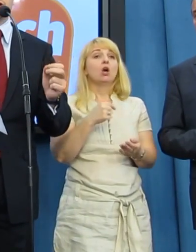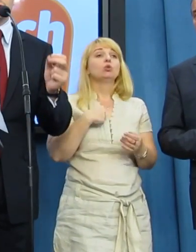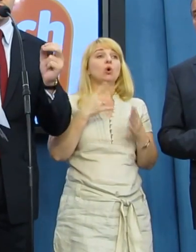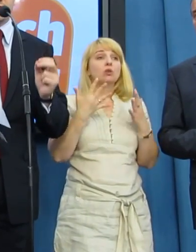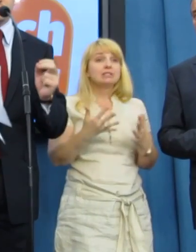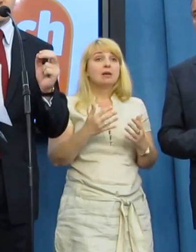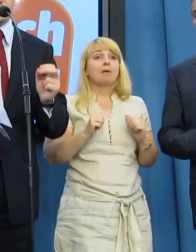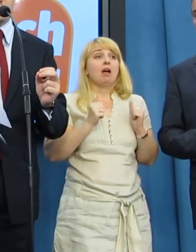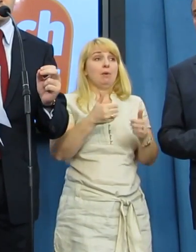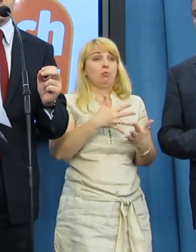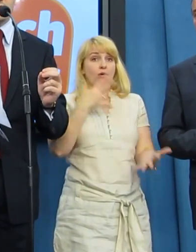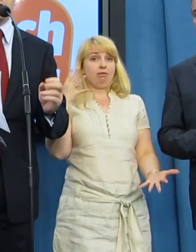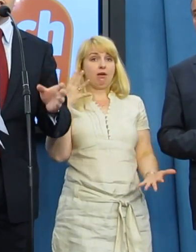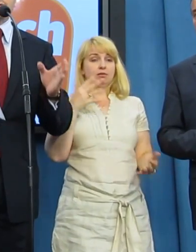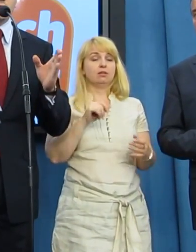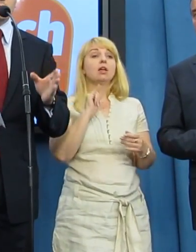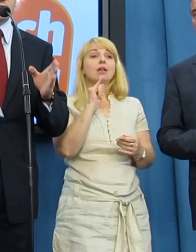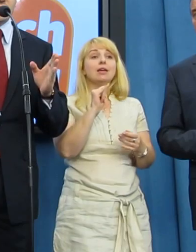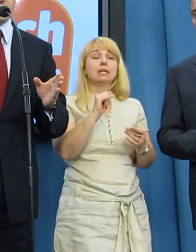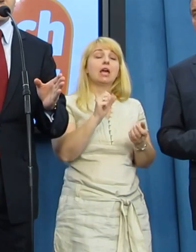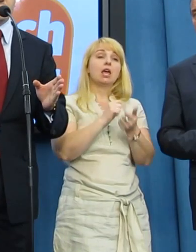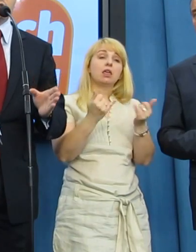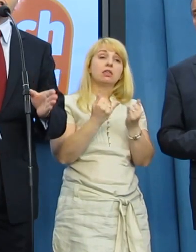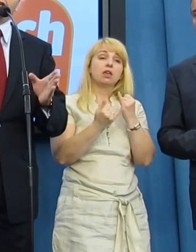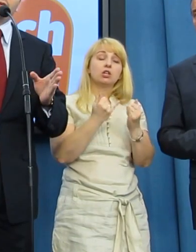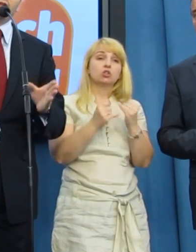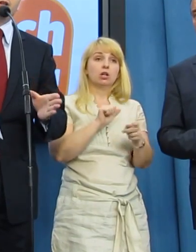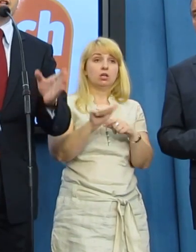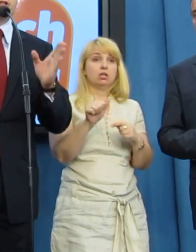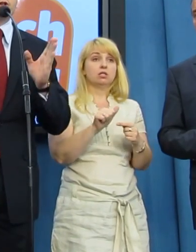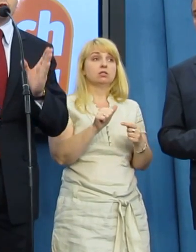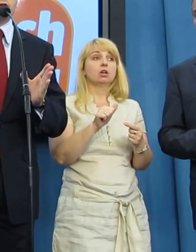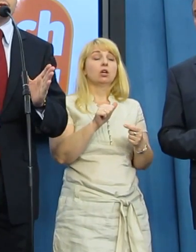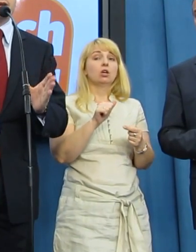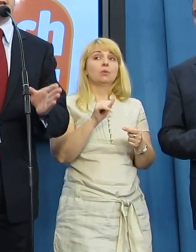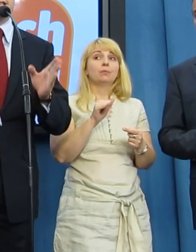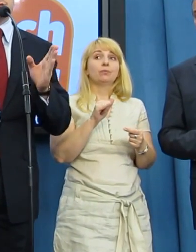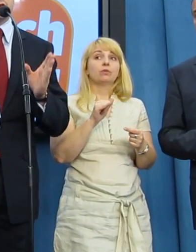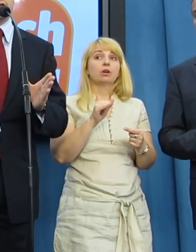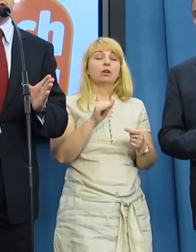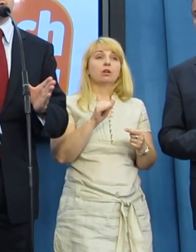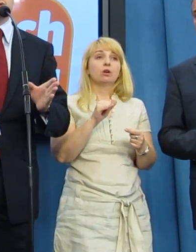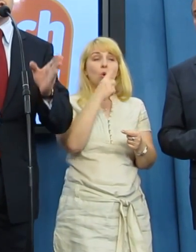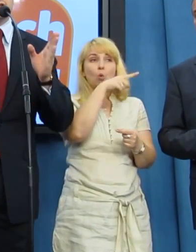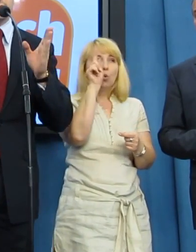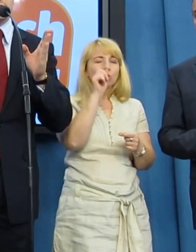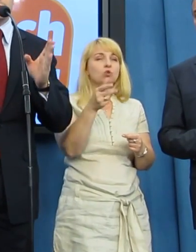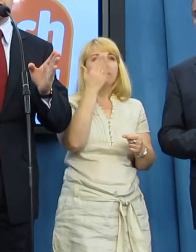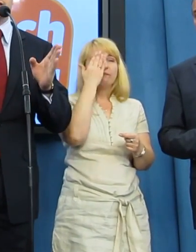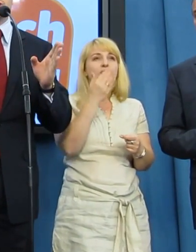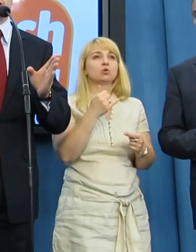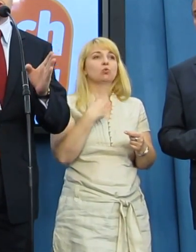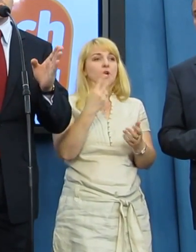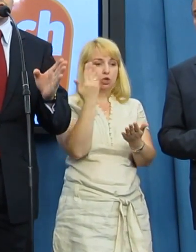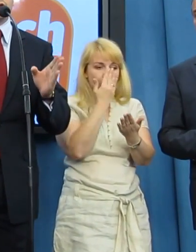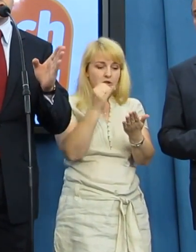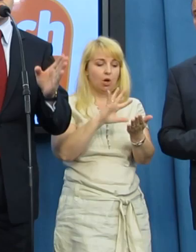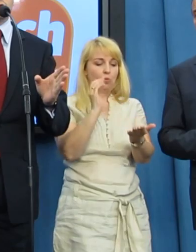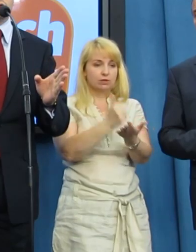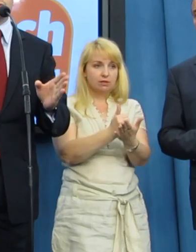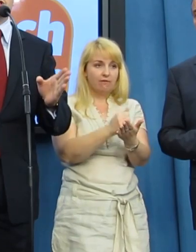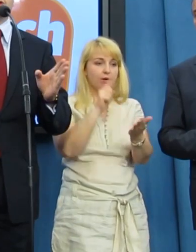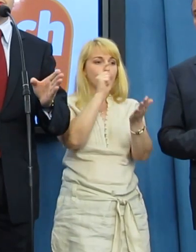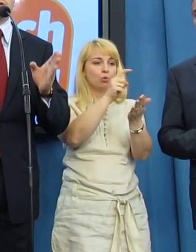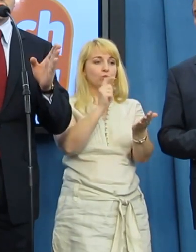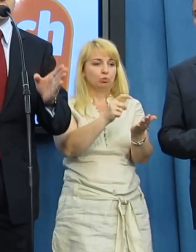drugie, ze względu na to, co powiedziałem przed chwilą, że nie może być tak, że jeśli ktoś jest przekonany wskutek interpretacji Urzędu Skarbowego czy